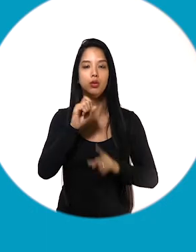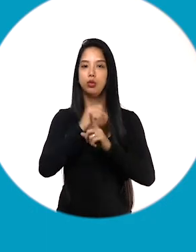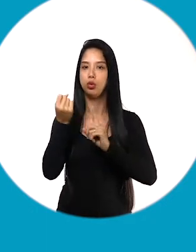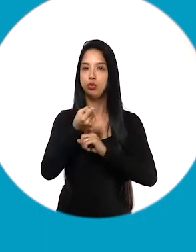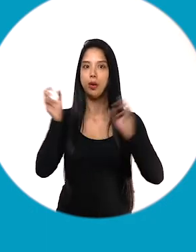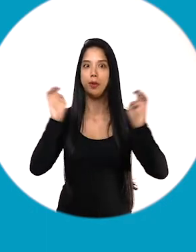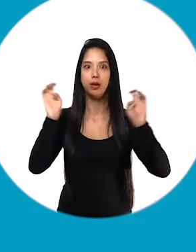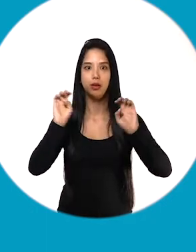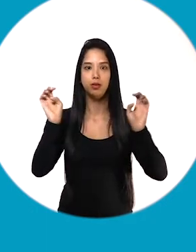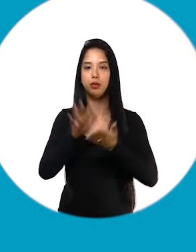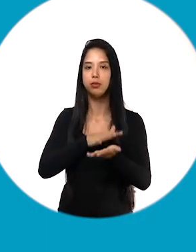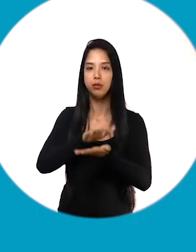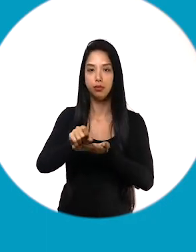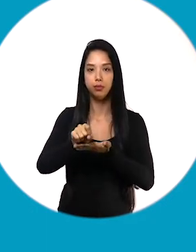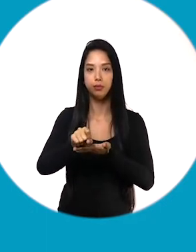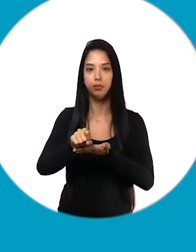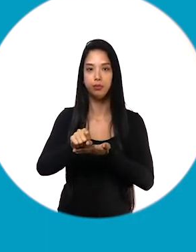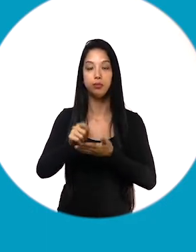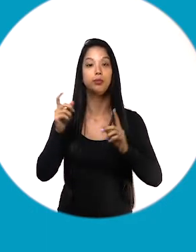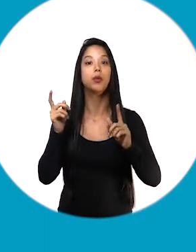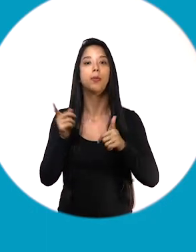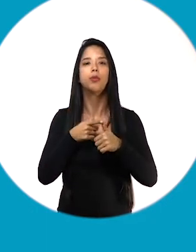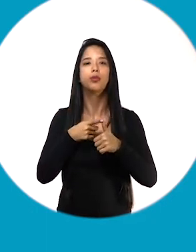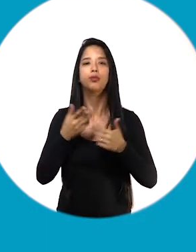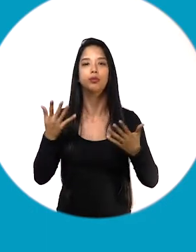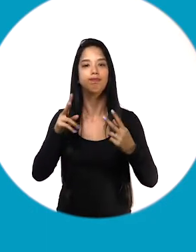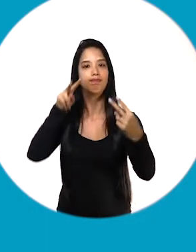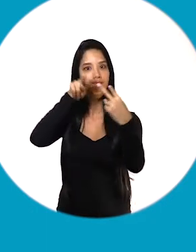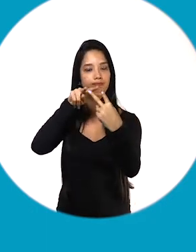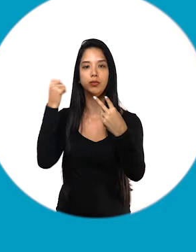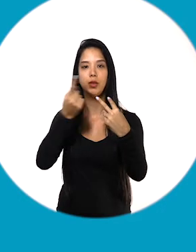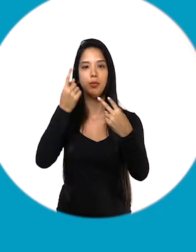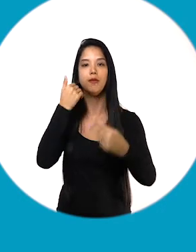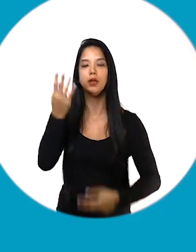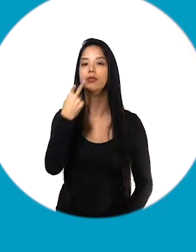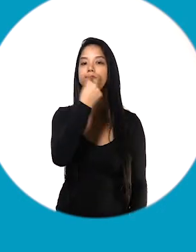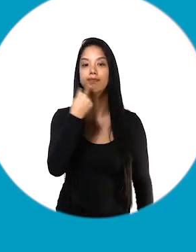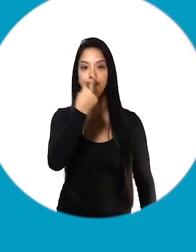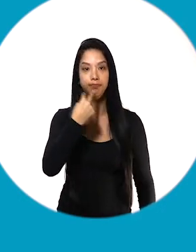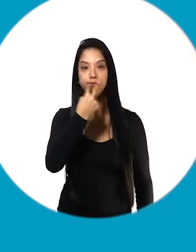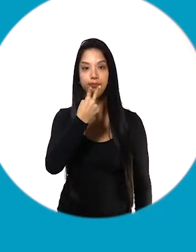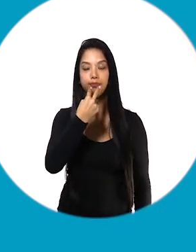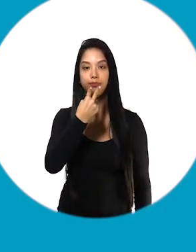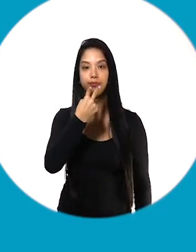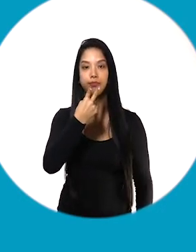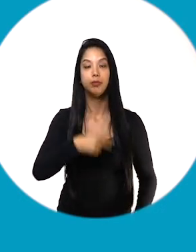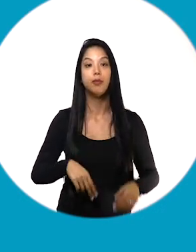sordas en situaciones de emergencia o desastre. Establezca contacto visual para facilitar la lectura de